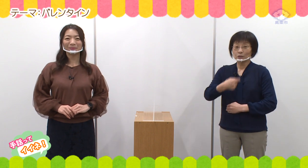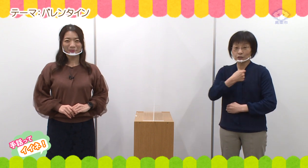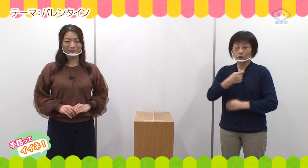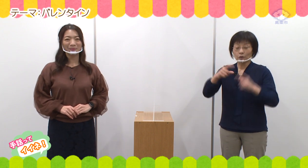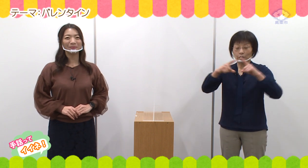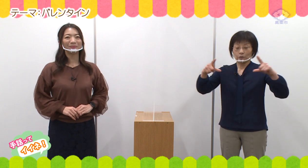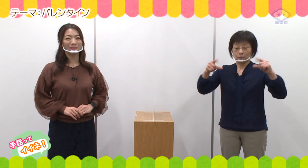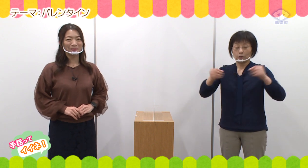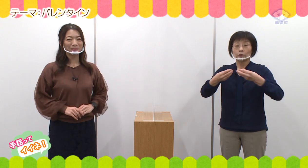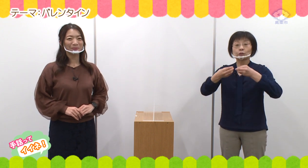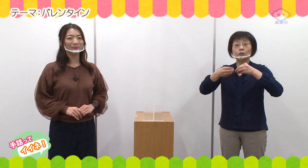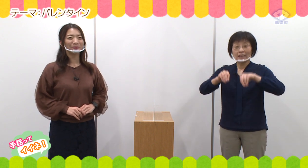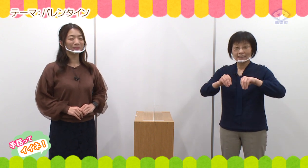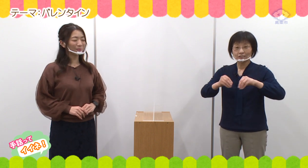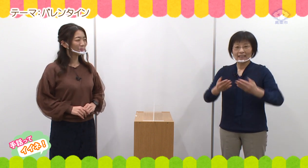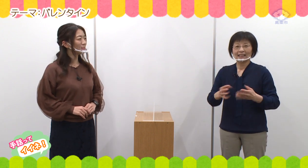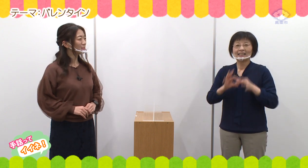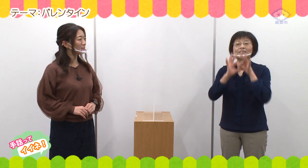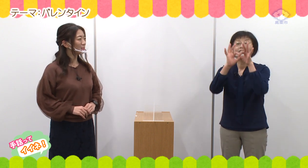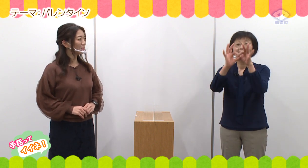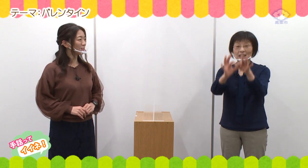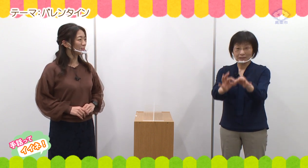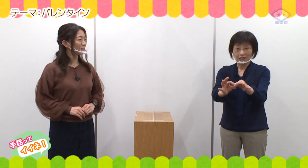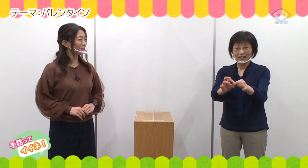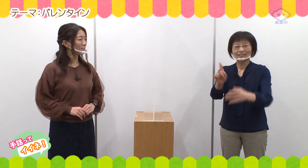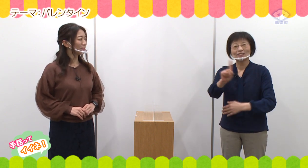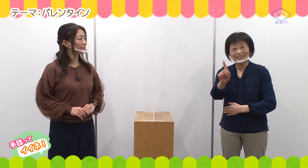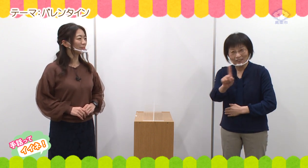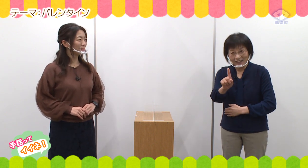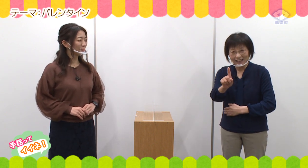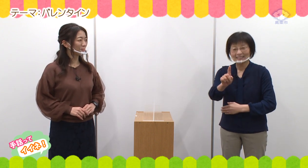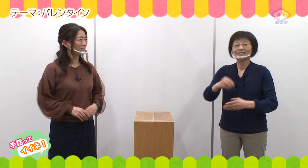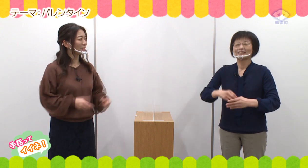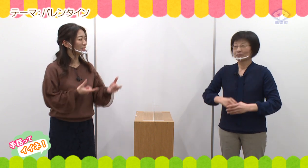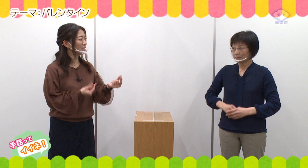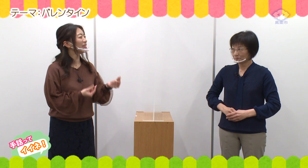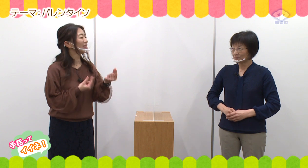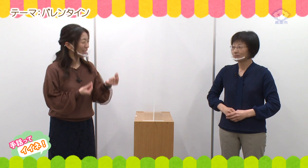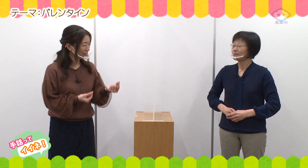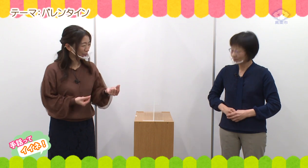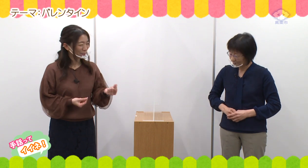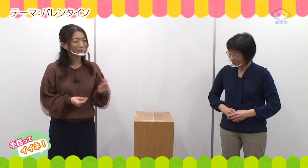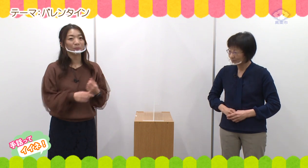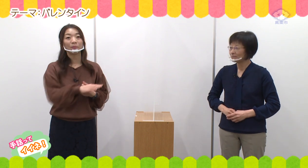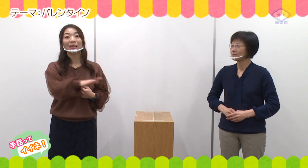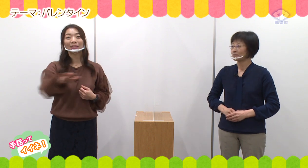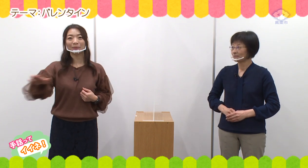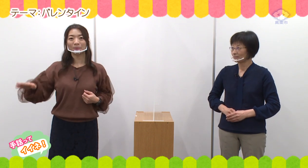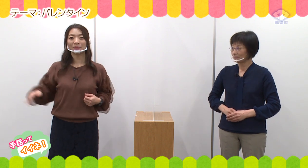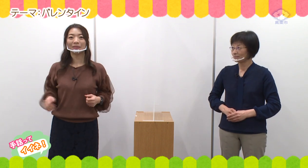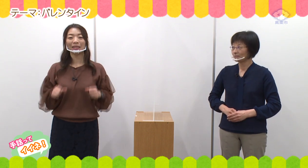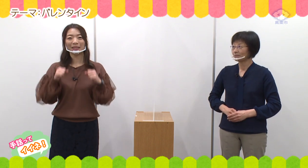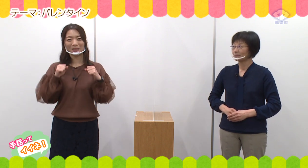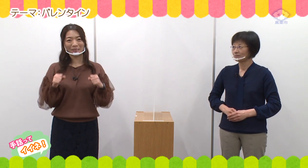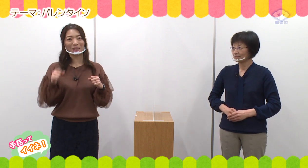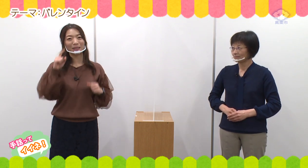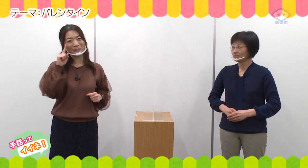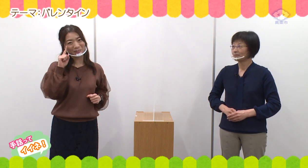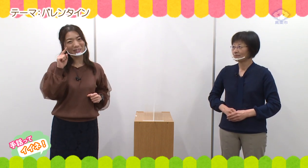ちをチョコレートで伝えてみてはどうでしょうか？ そうですね。皆さんぜひやってみてください